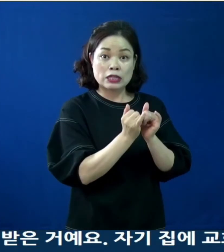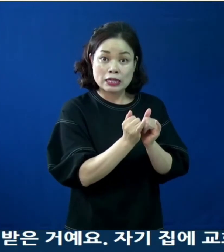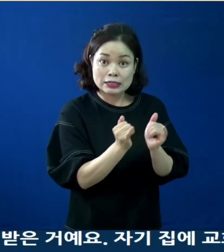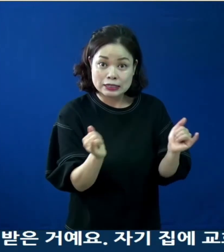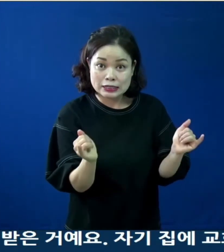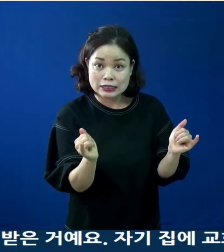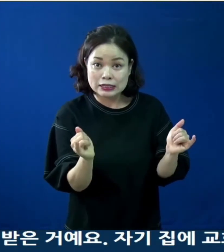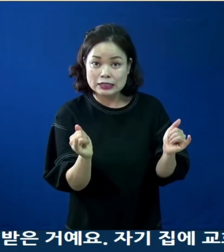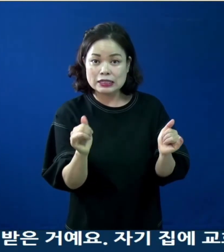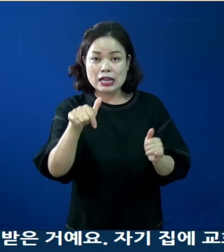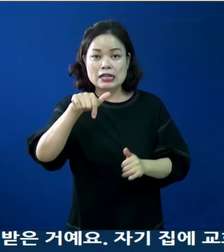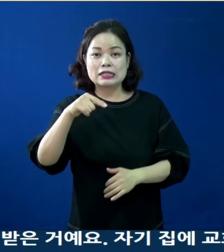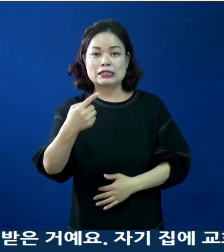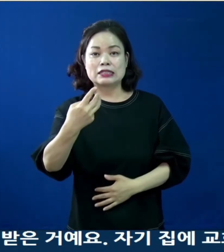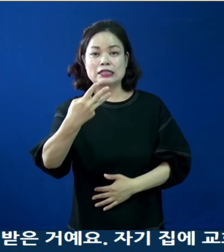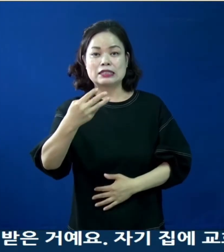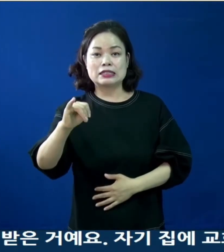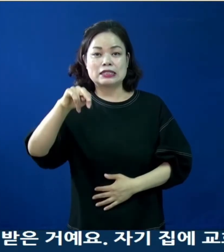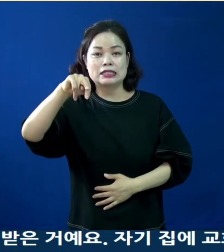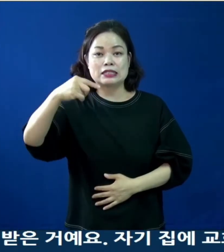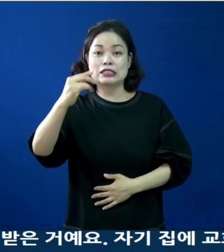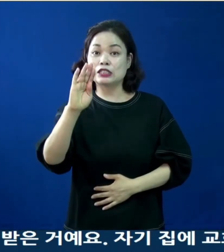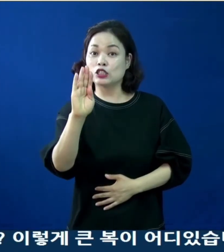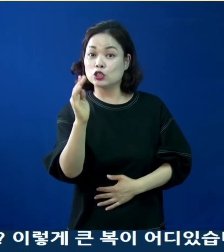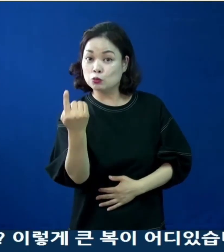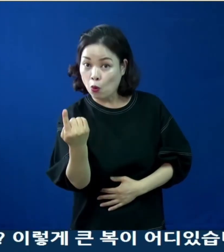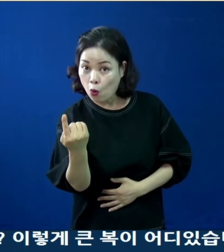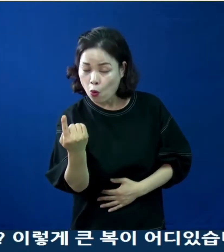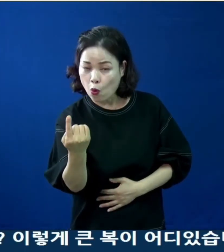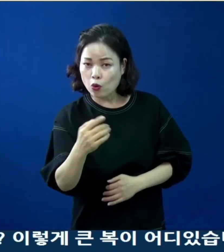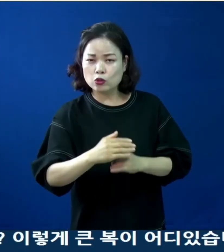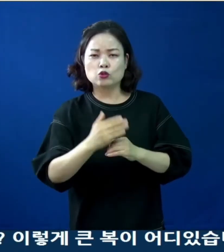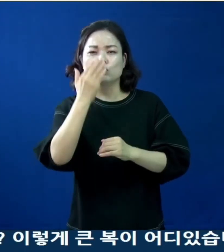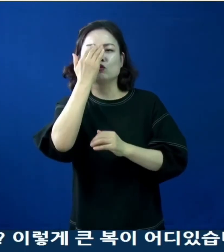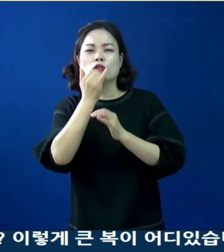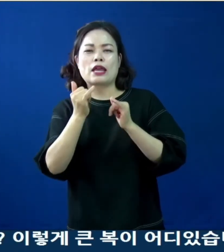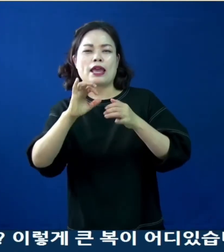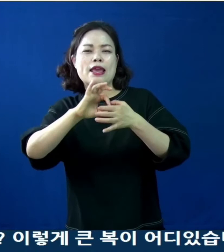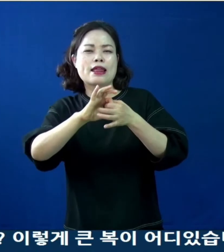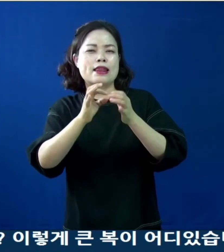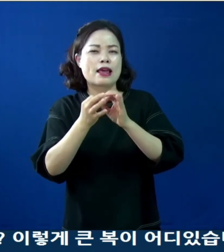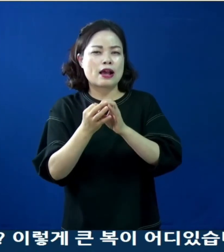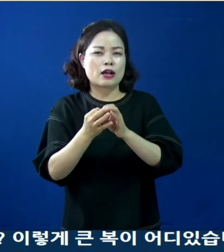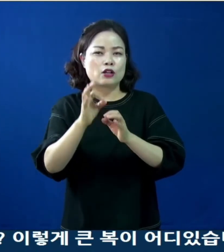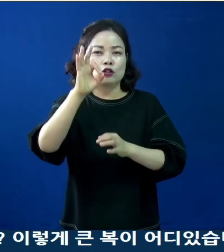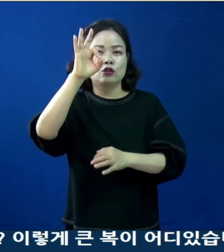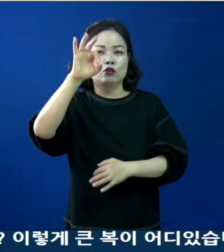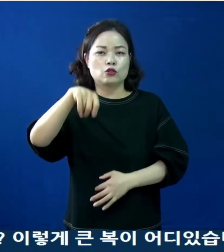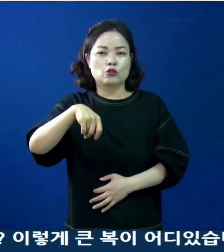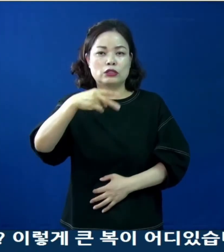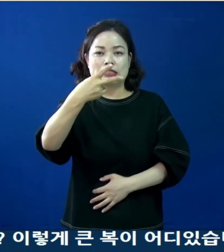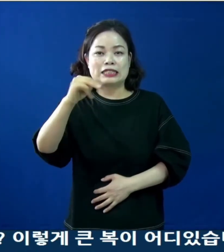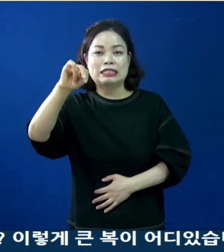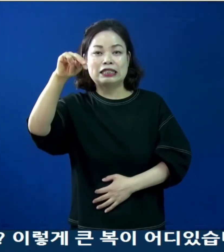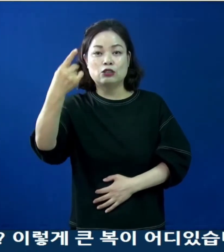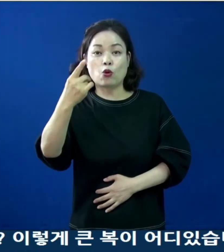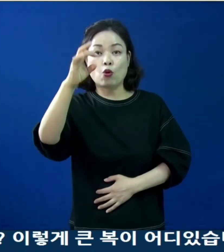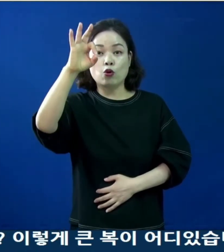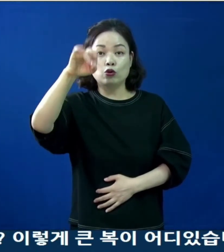유대인들은 그리스보 집에, 이방인들 헬라인들은 디도 유스도